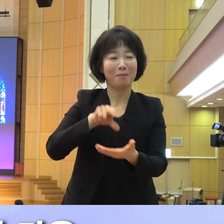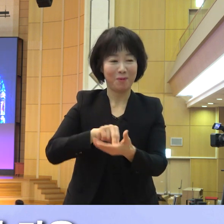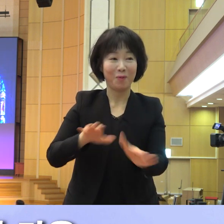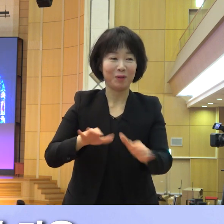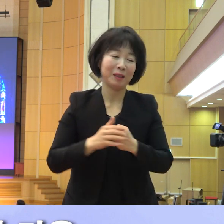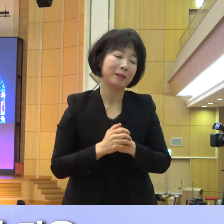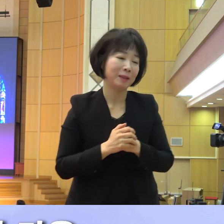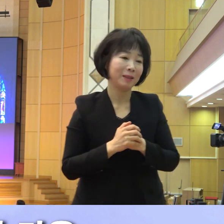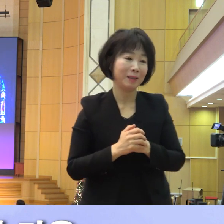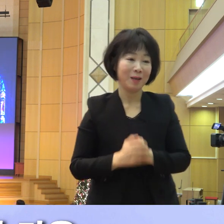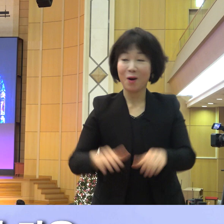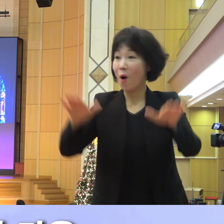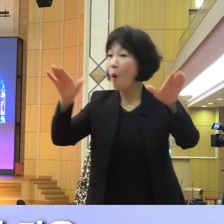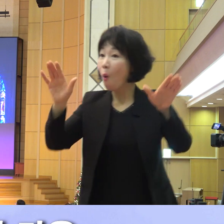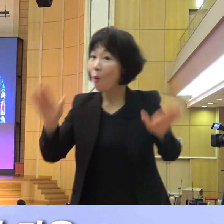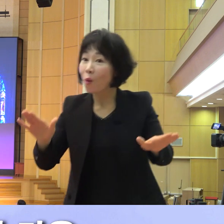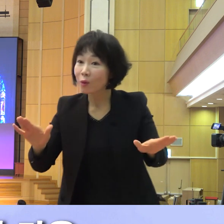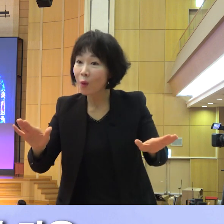오늘은